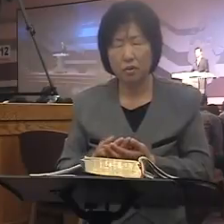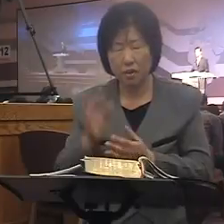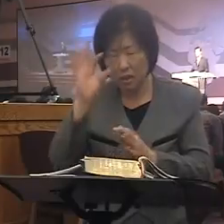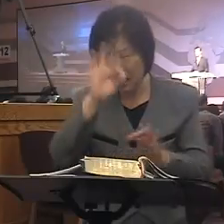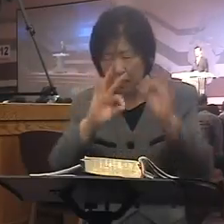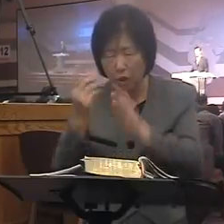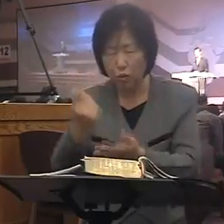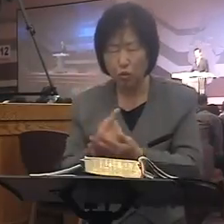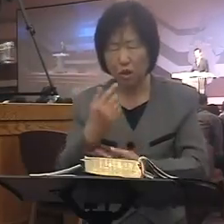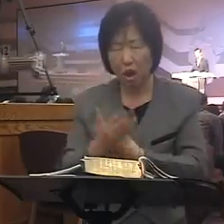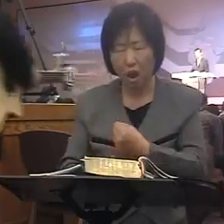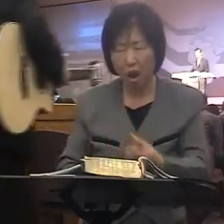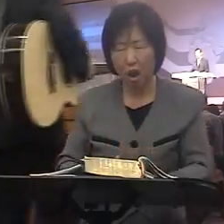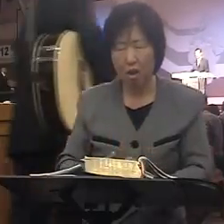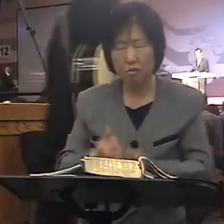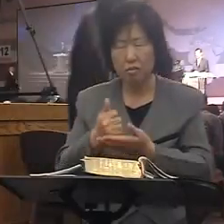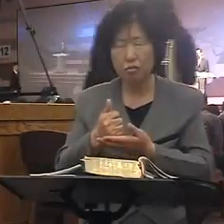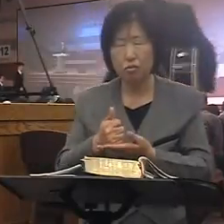찾아와 주시는 하나님의 은혜